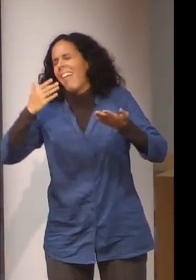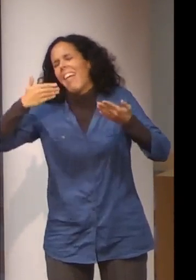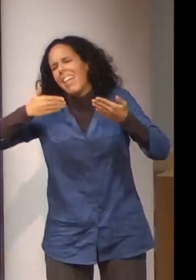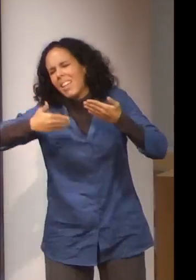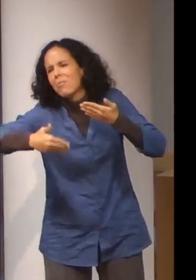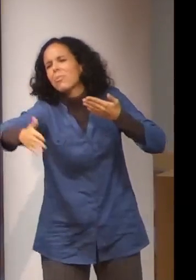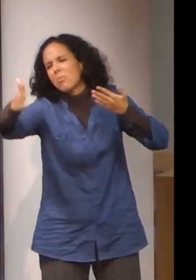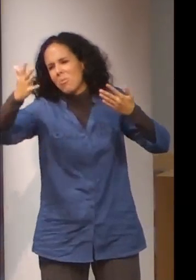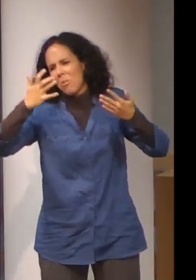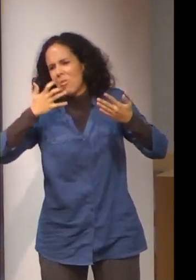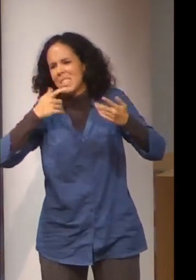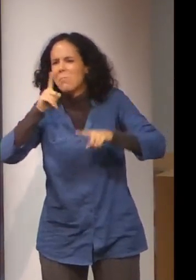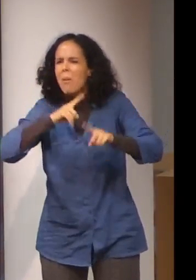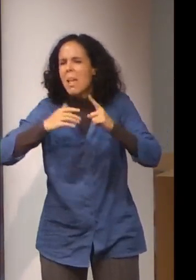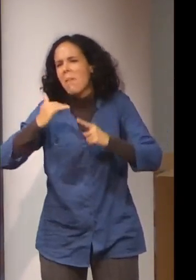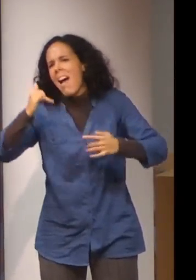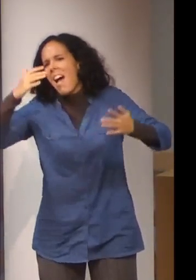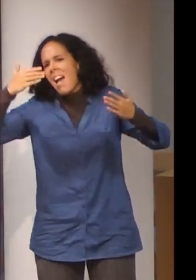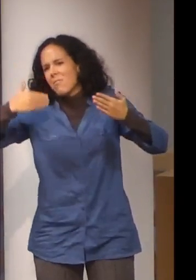Muchas veces